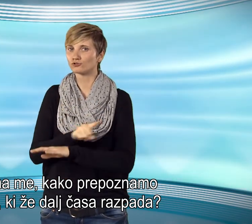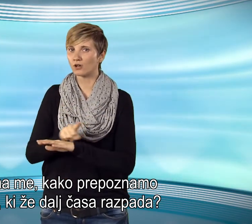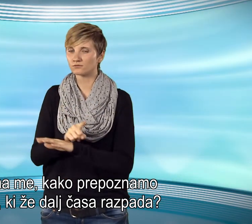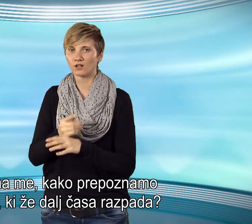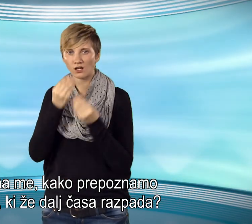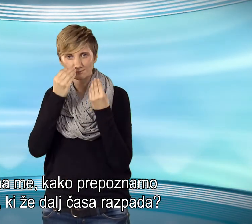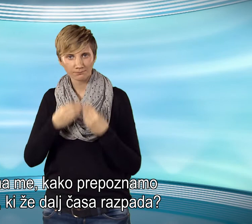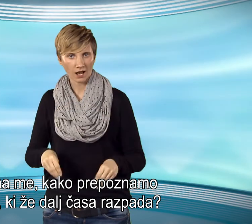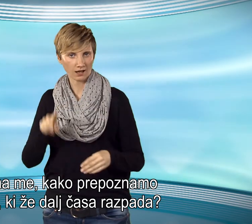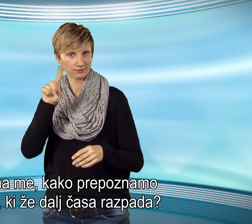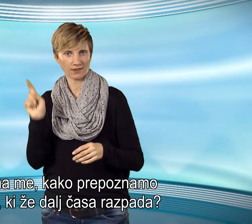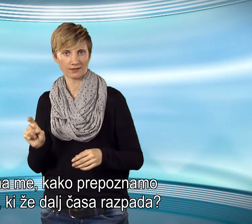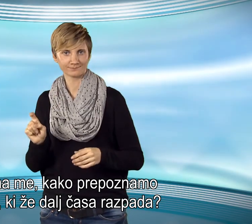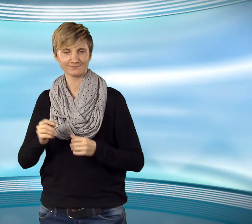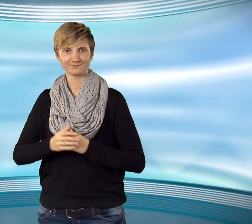razpada.